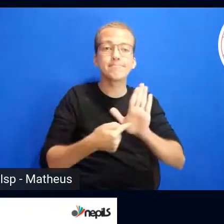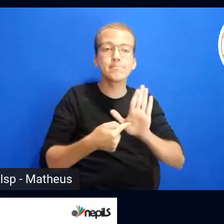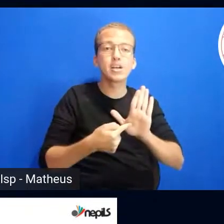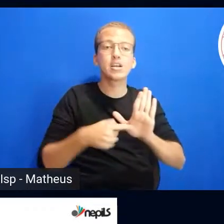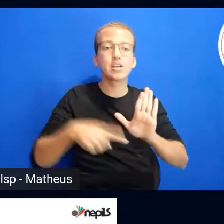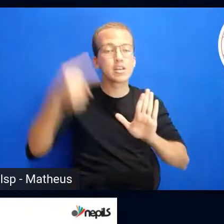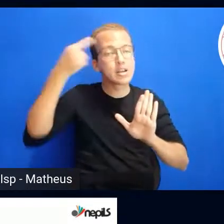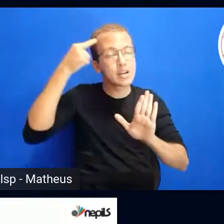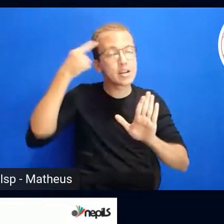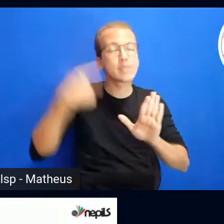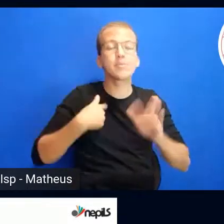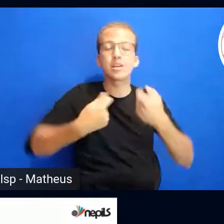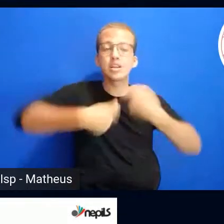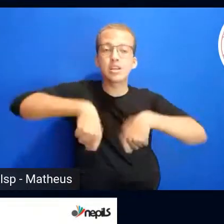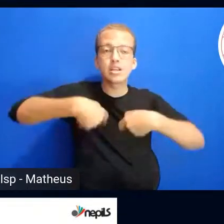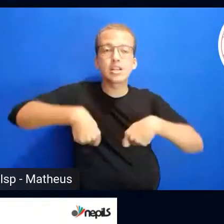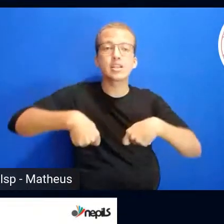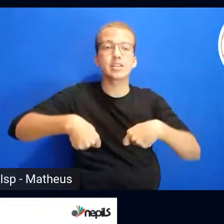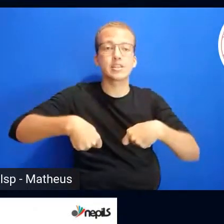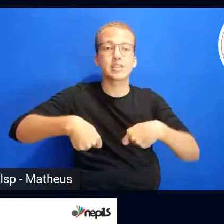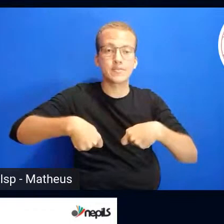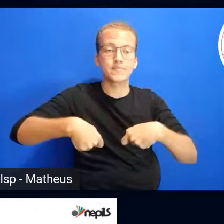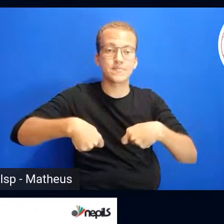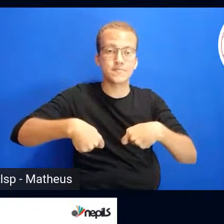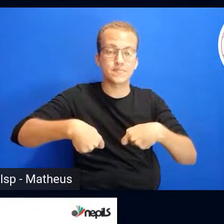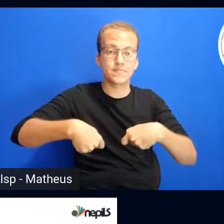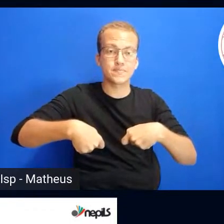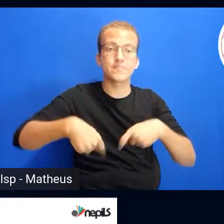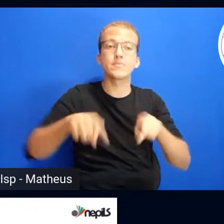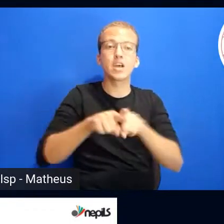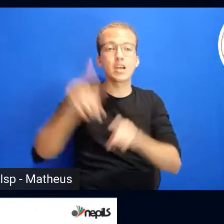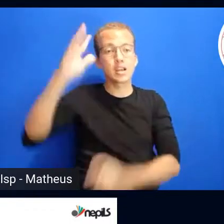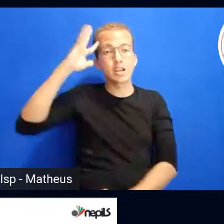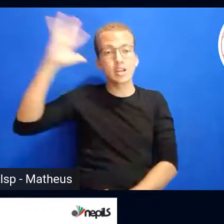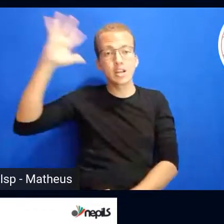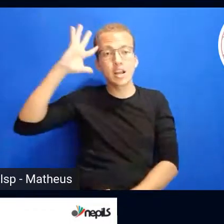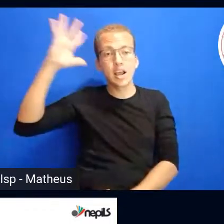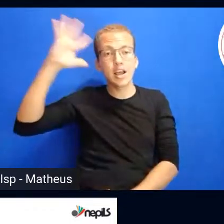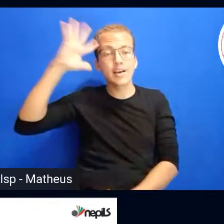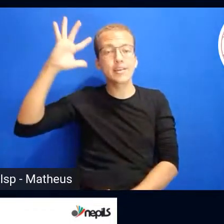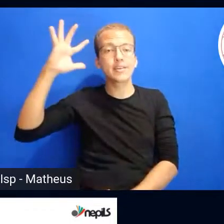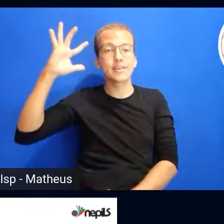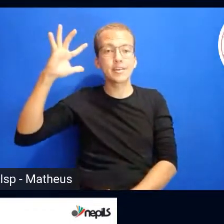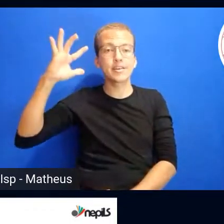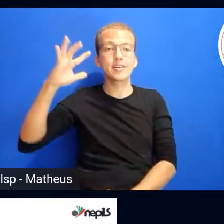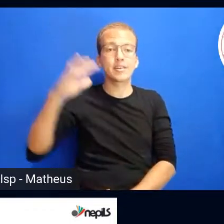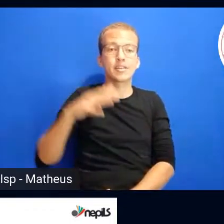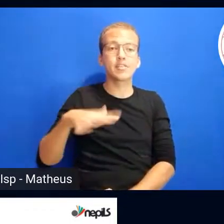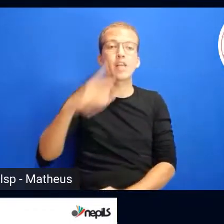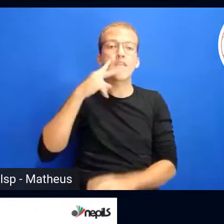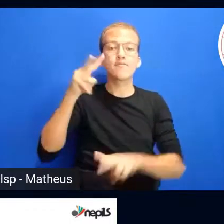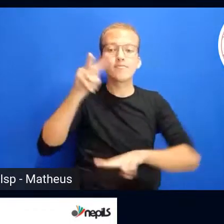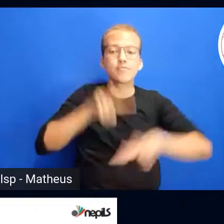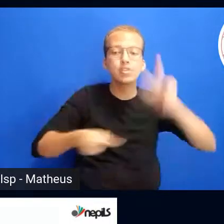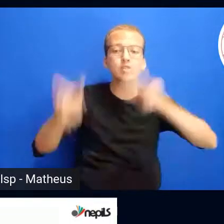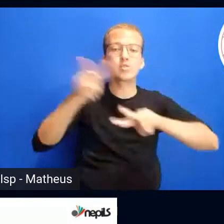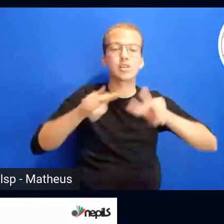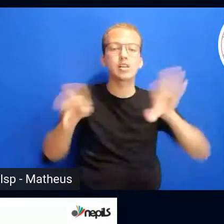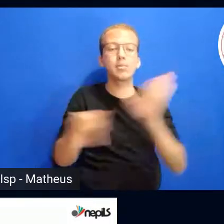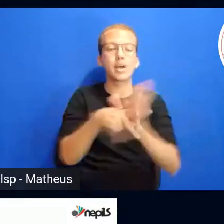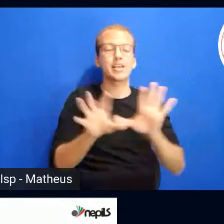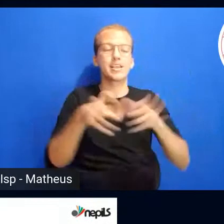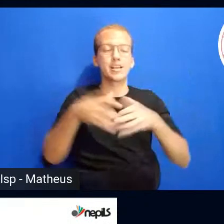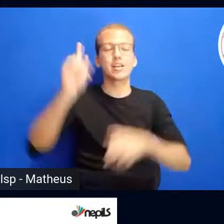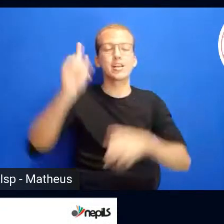conta da necessidade de se refletir sobre essa visualidade do surdo. Será que é só a